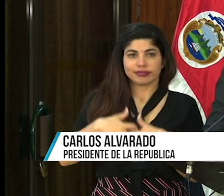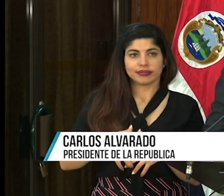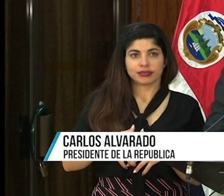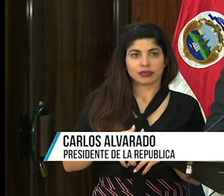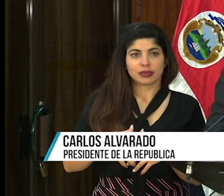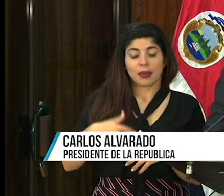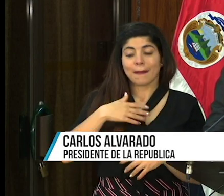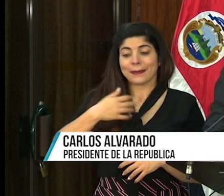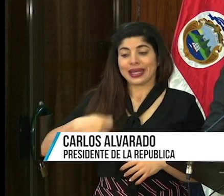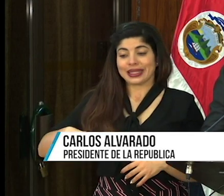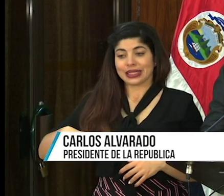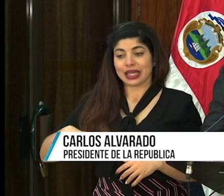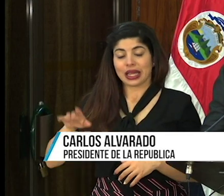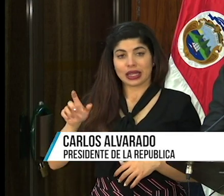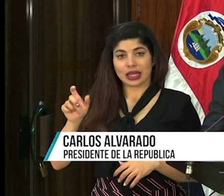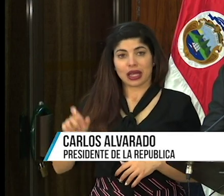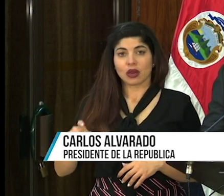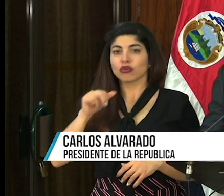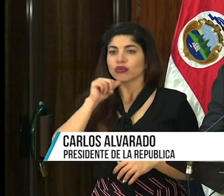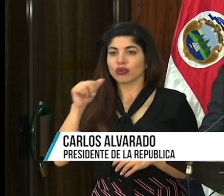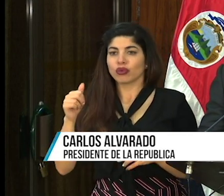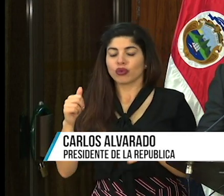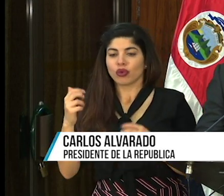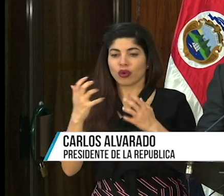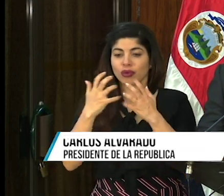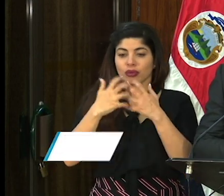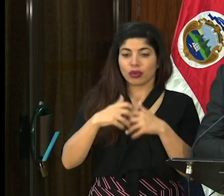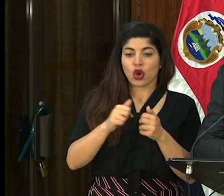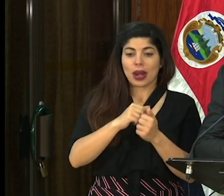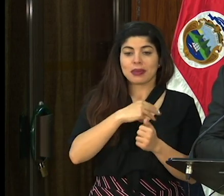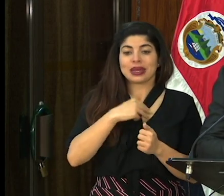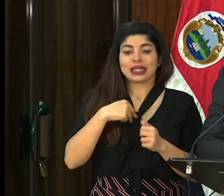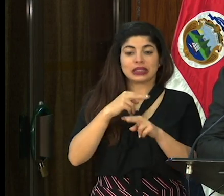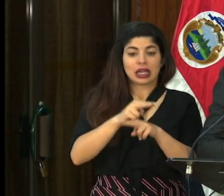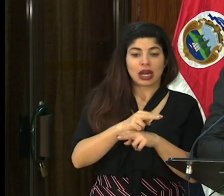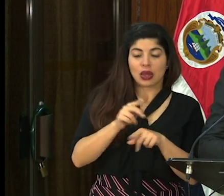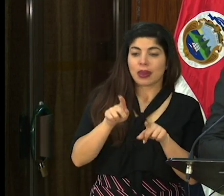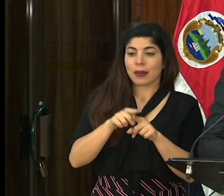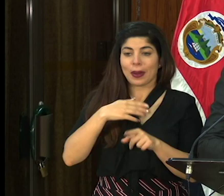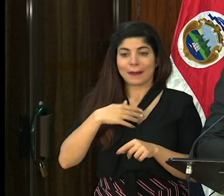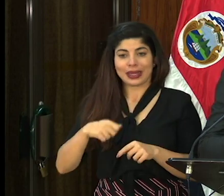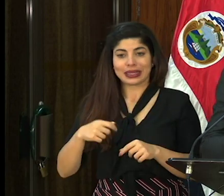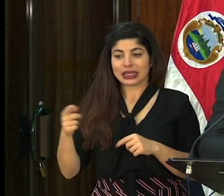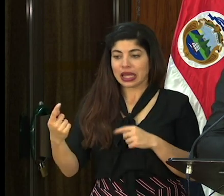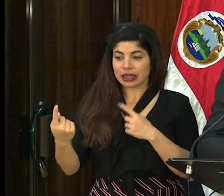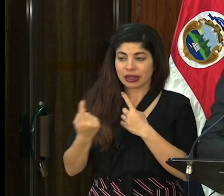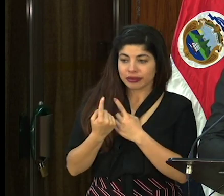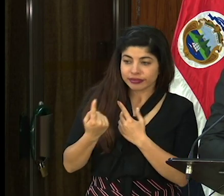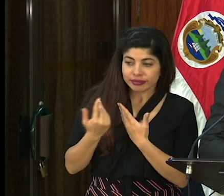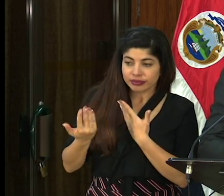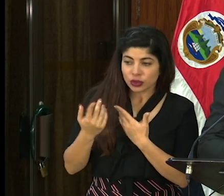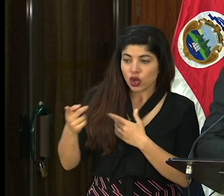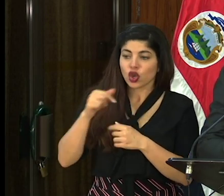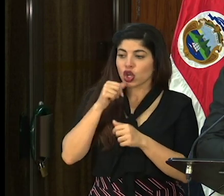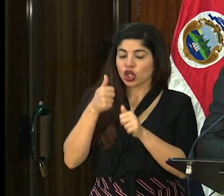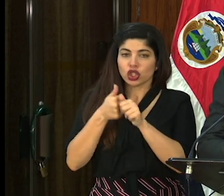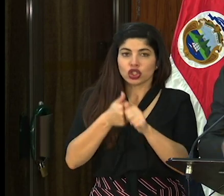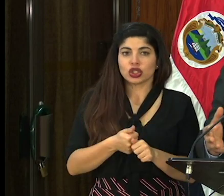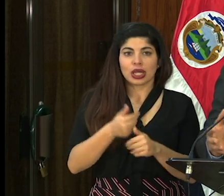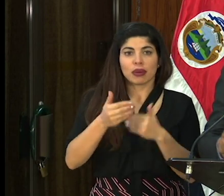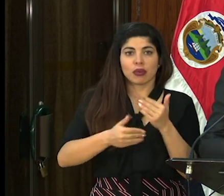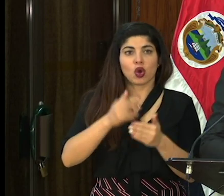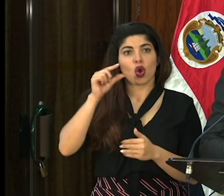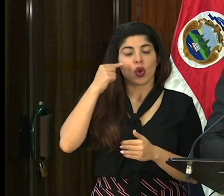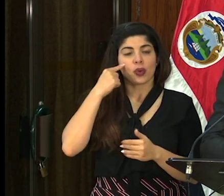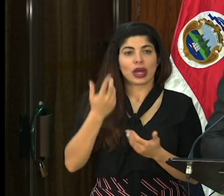caso, el presidente ejecutivo con el ministro rector ni con el presidente. Es decir, no se estaba siguiendo la línea de gobierno